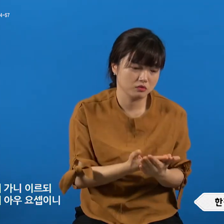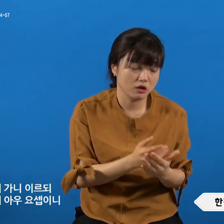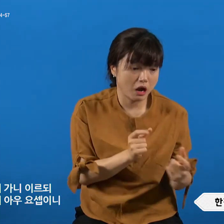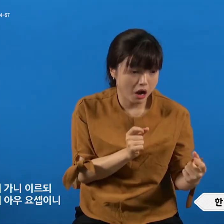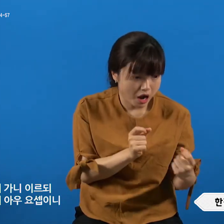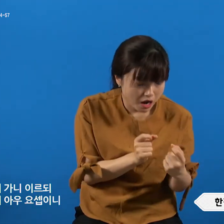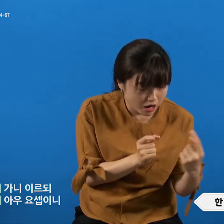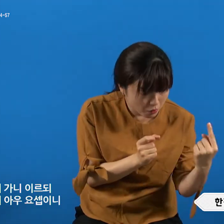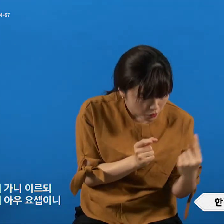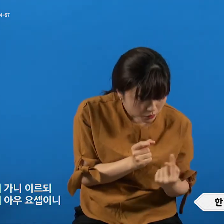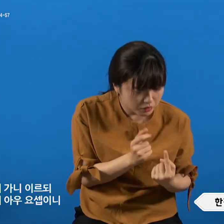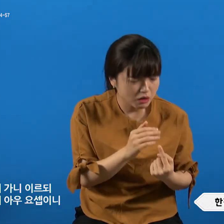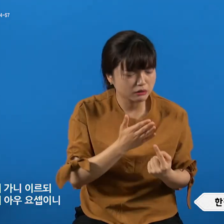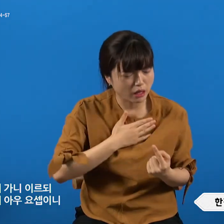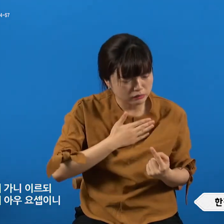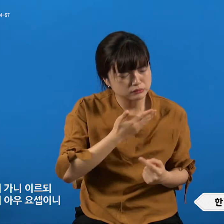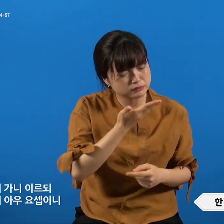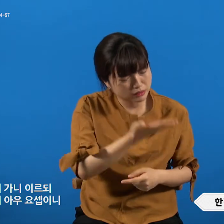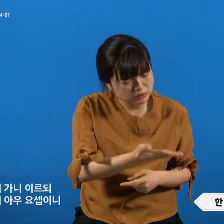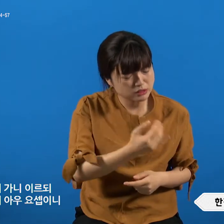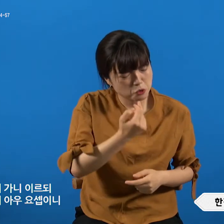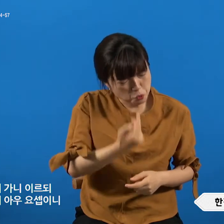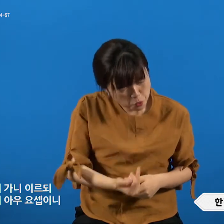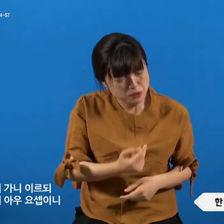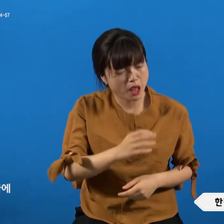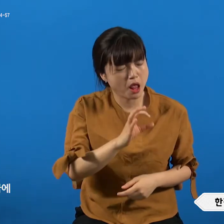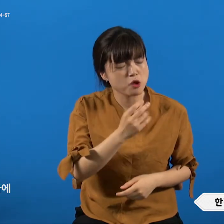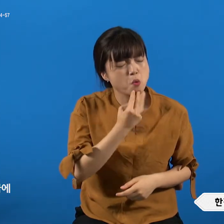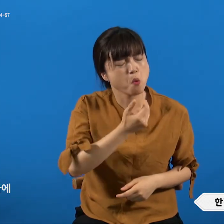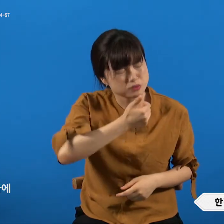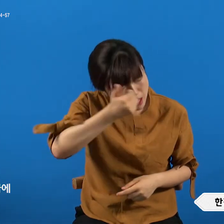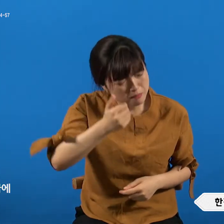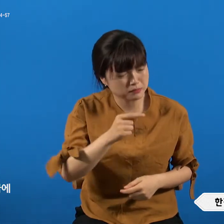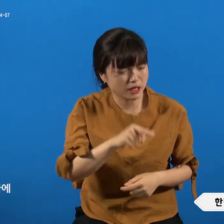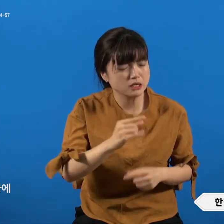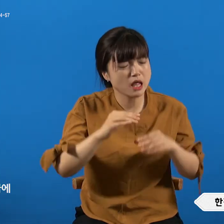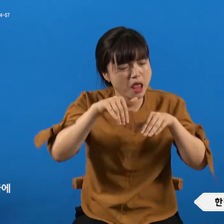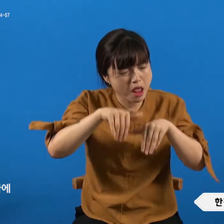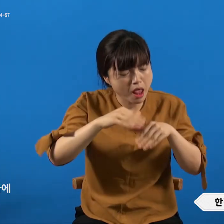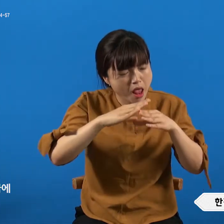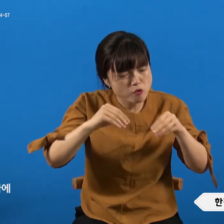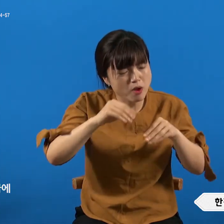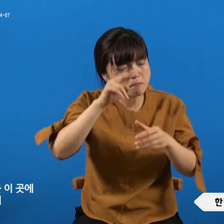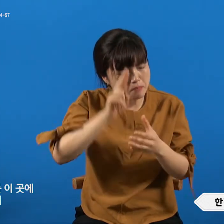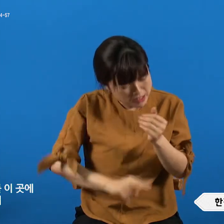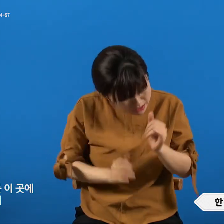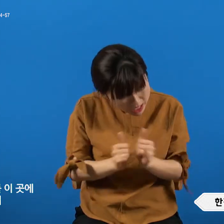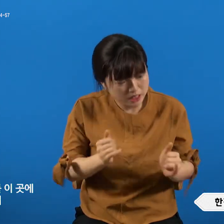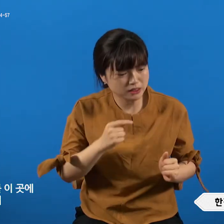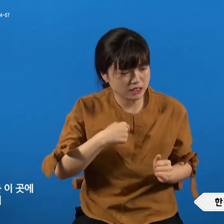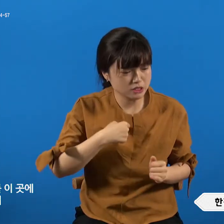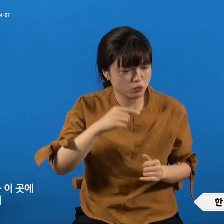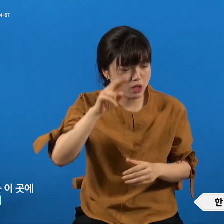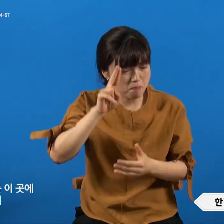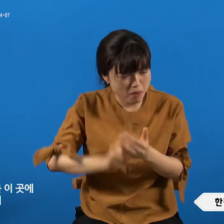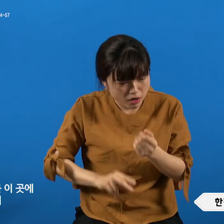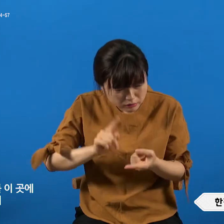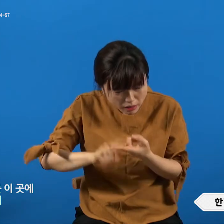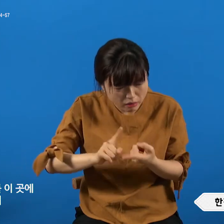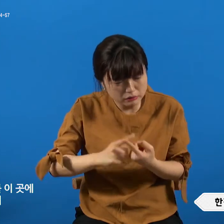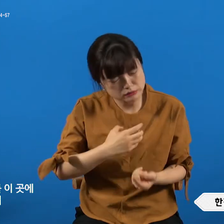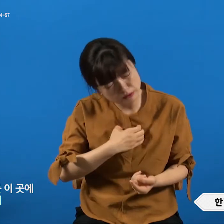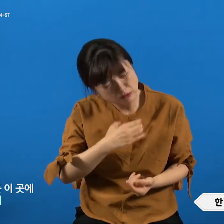가까이 가니 이르되 나는 당신들의 아우 요셉이니 당신들이 애굽의 판자라. 당신들이 나를 이곳에 팔았다고